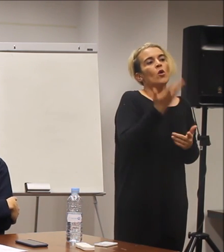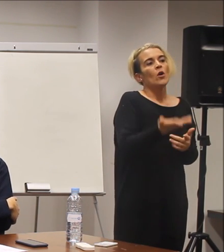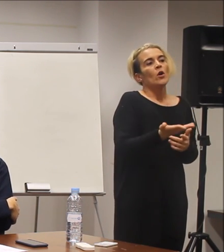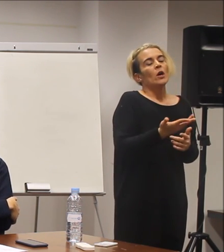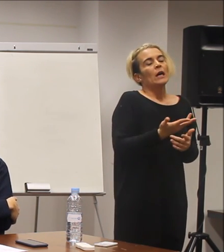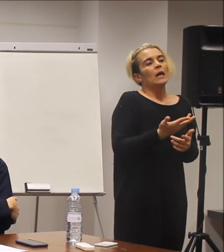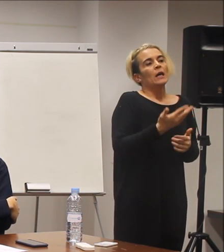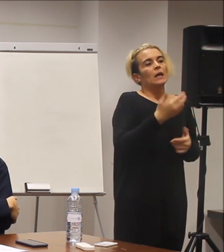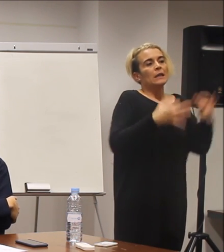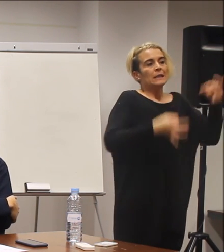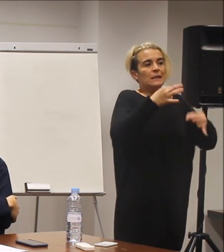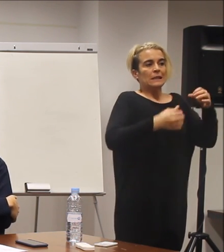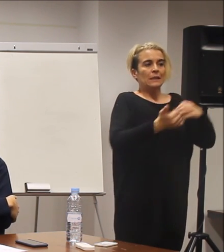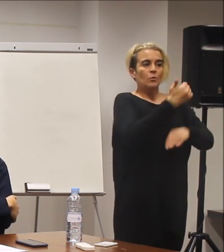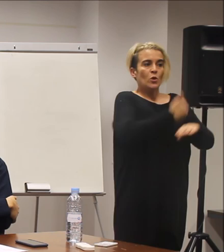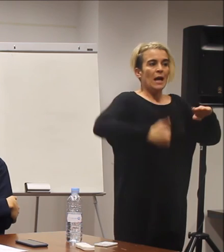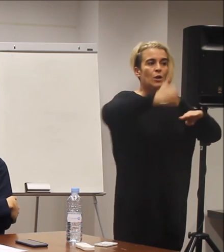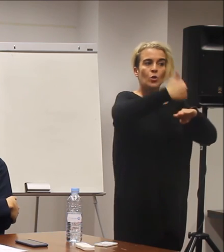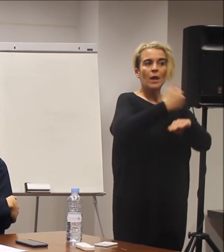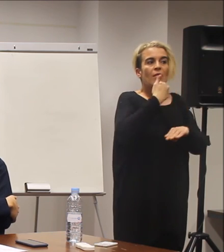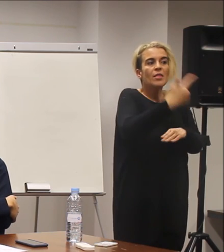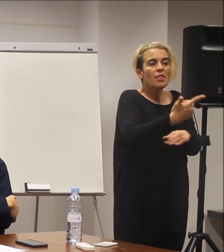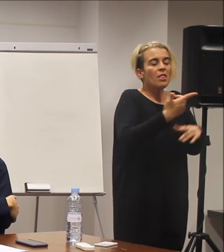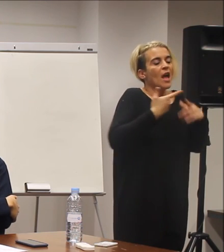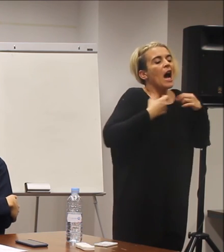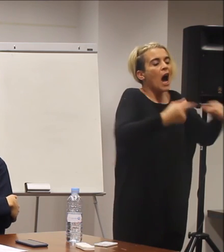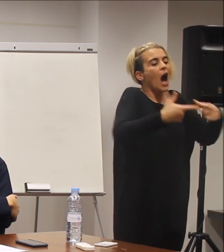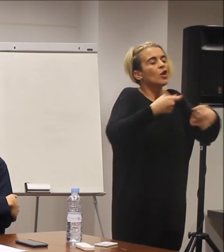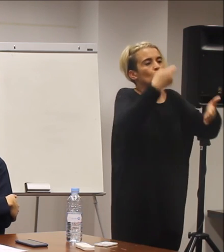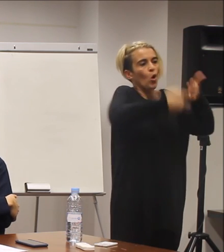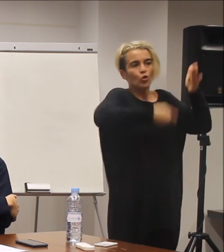Supremo dice que ese gasto no lo debe de pagar el